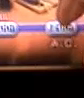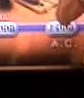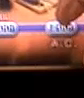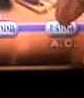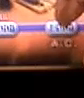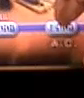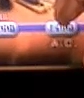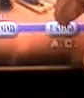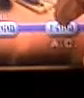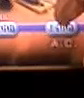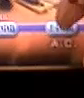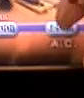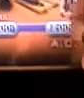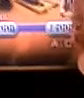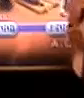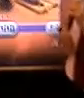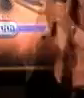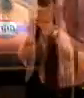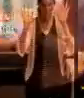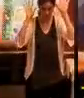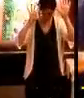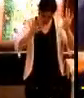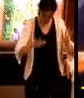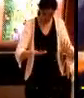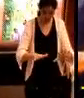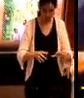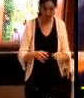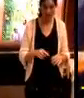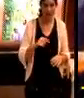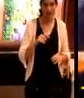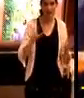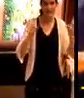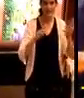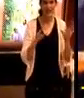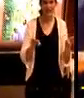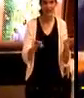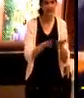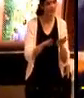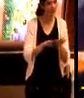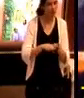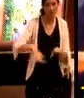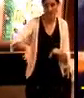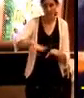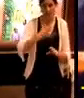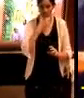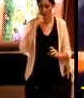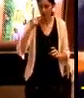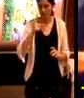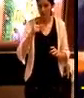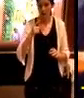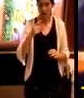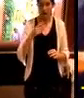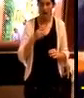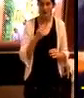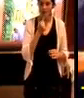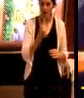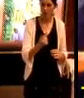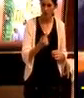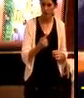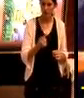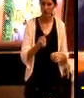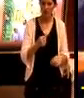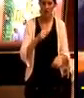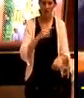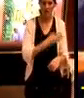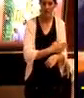su juicio ha llegado. Y yo les pregunto, hermanos, ¿ha llegado la hora del juicio de Dios? ¿Es esta la hora